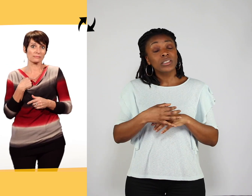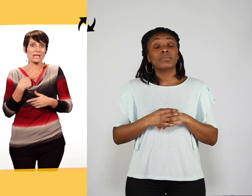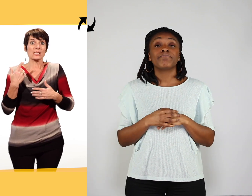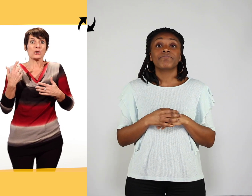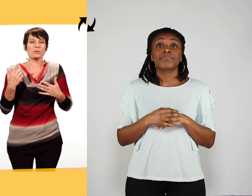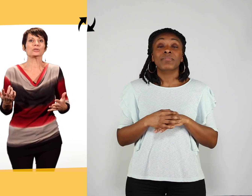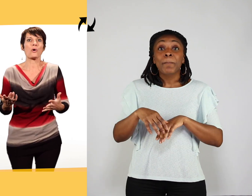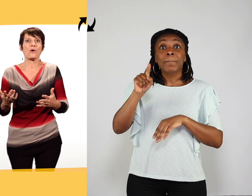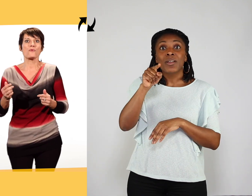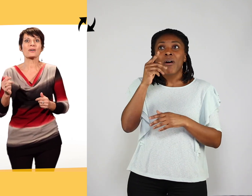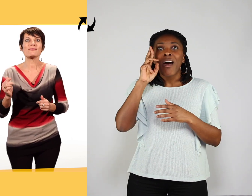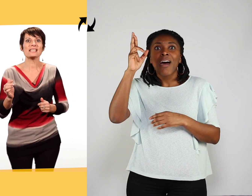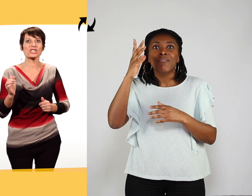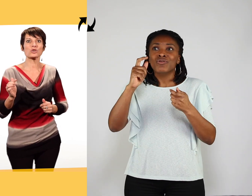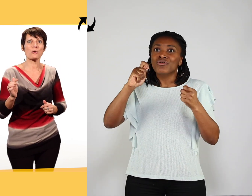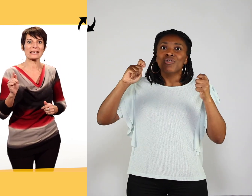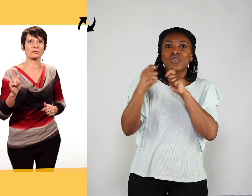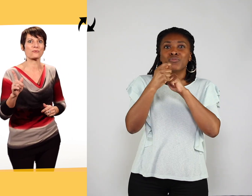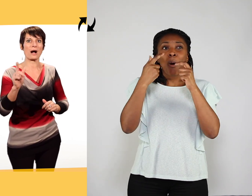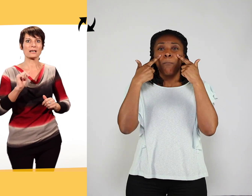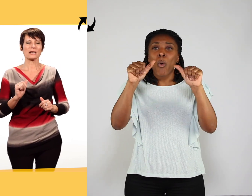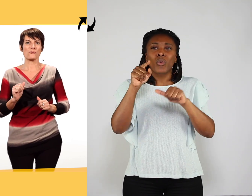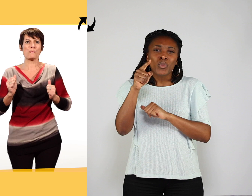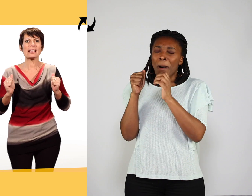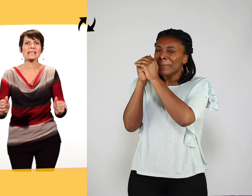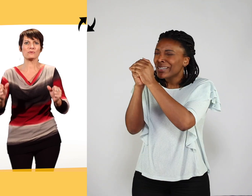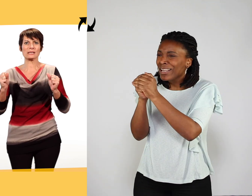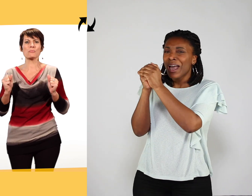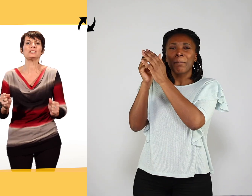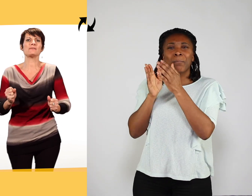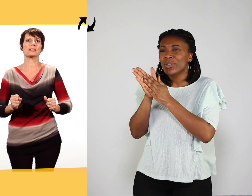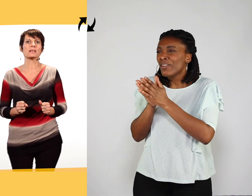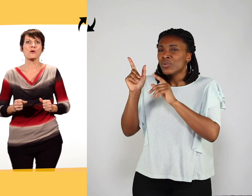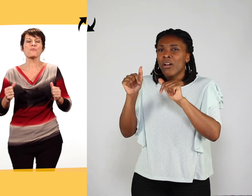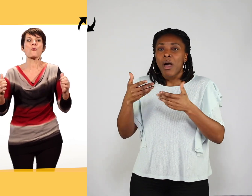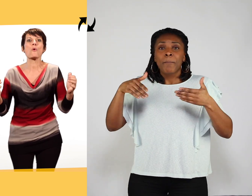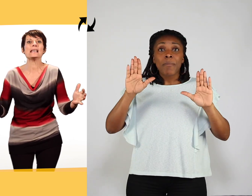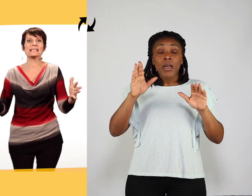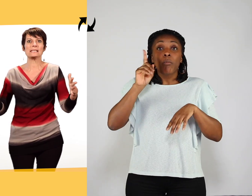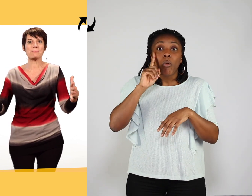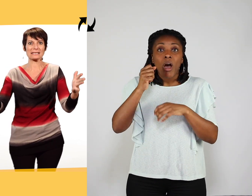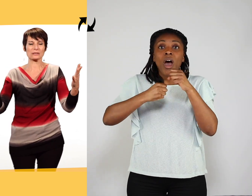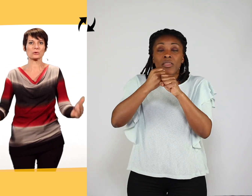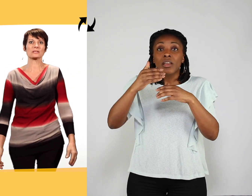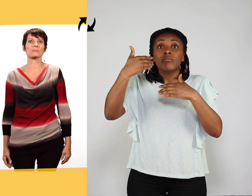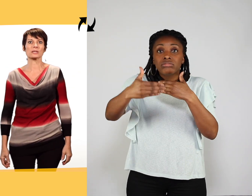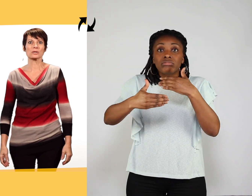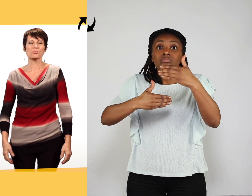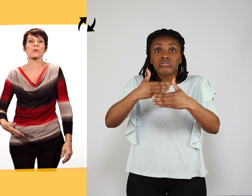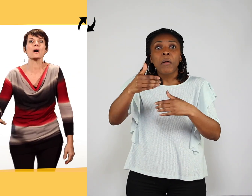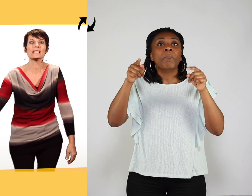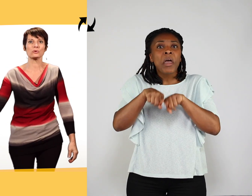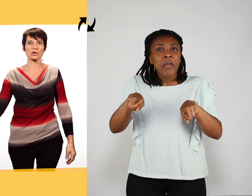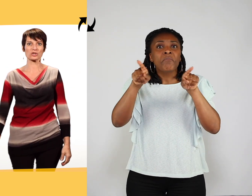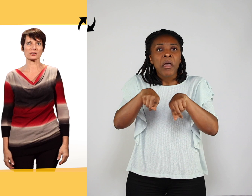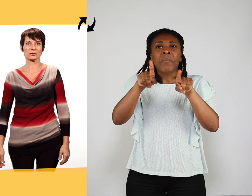aussi. Pourtant, vous rêvez d'un changement et qu'il se voit. Vous priez, vous êtes motivé. Pourquoi les années passent et se ressemblent?